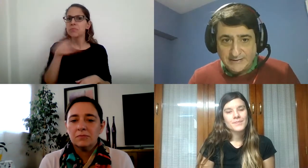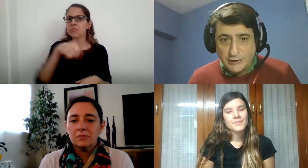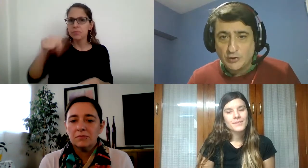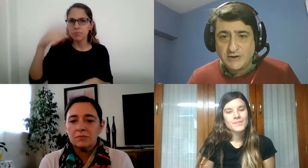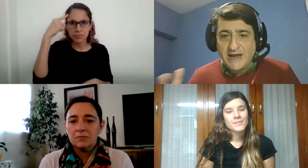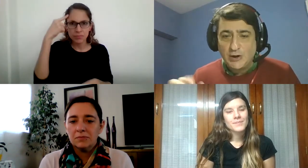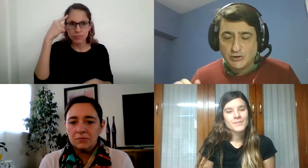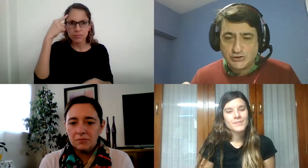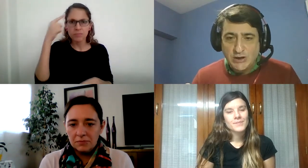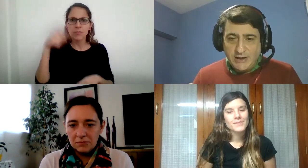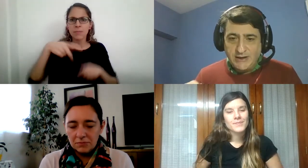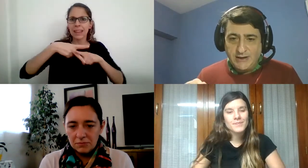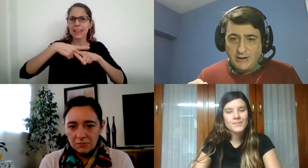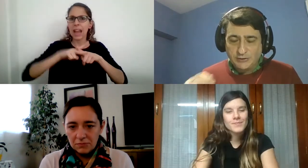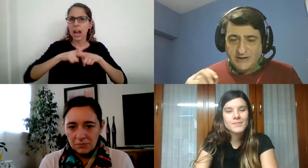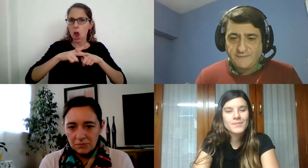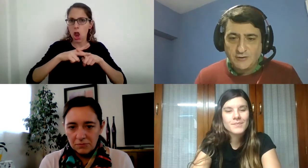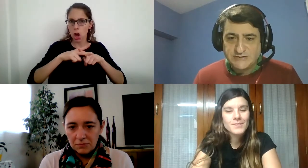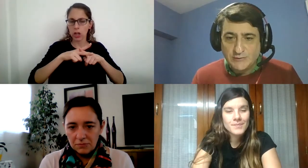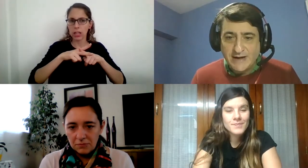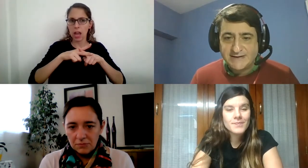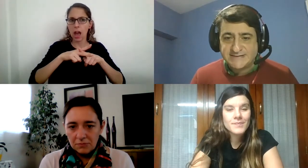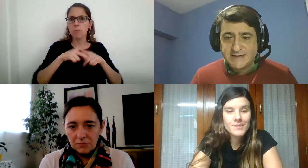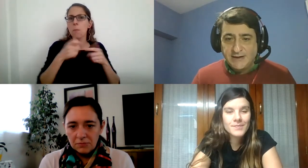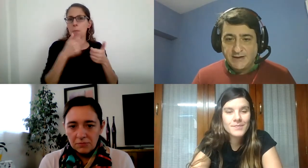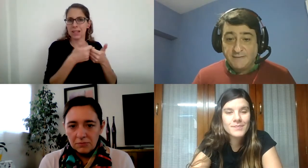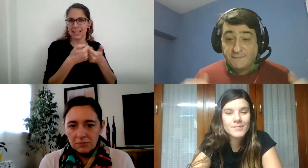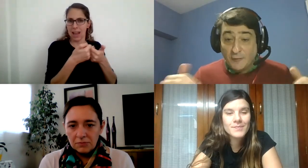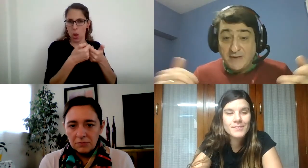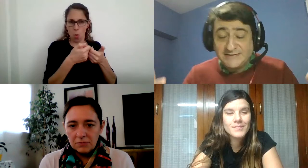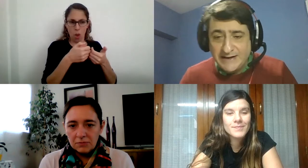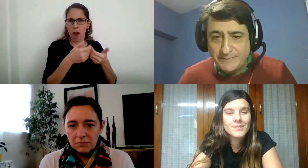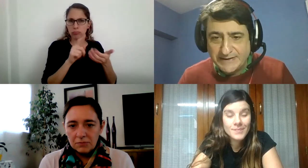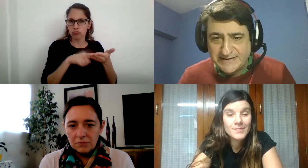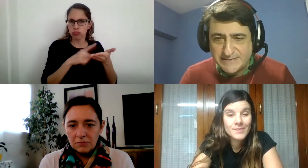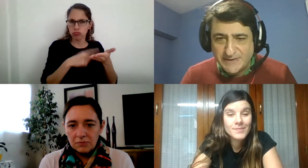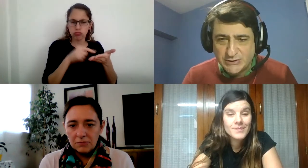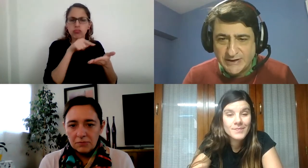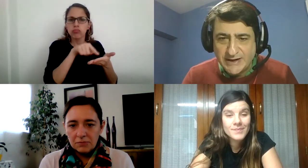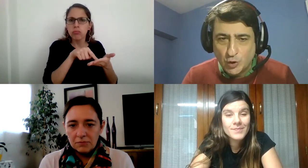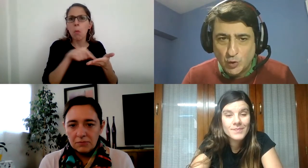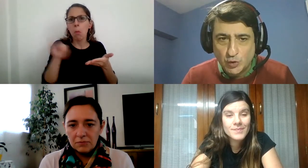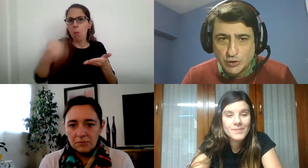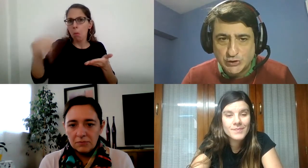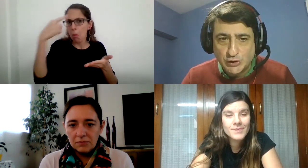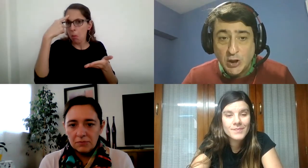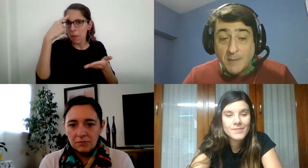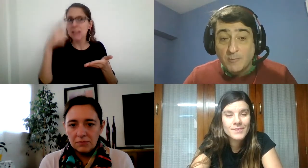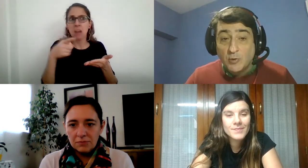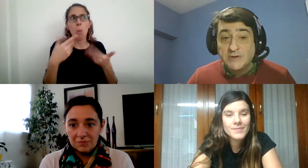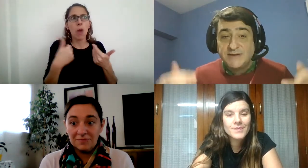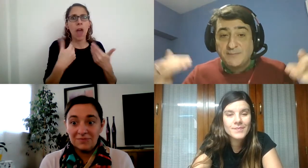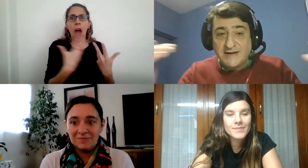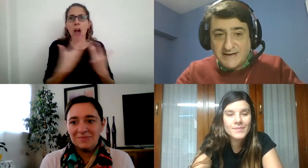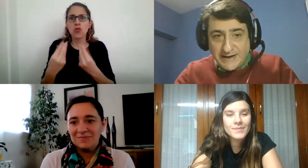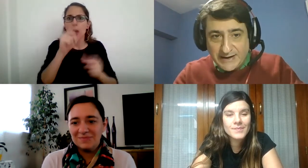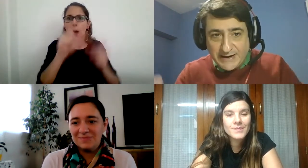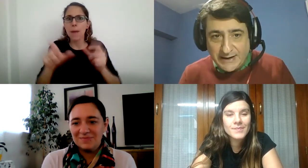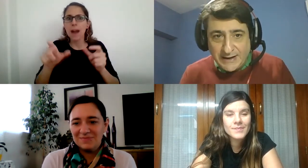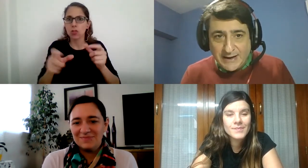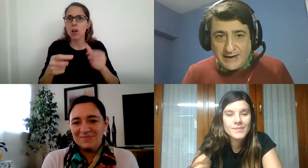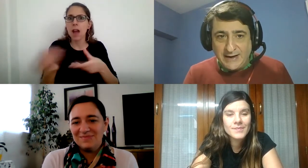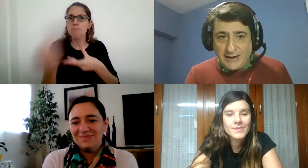que la tecnología, los teléfonos celulares, fomentan la participación en el concurso,